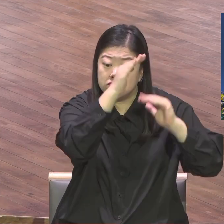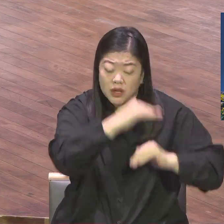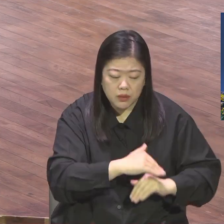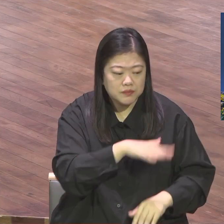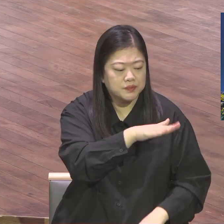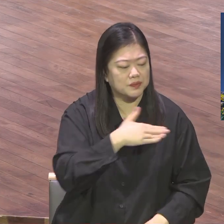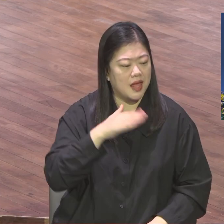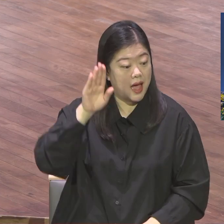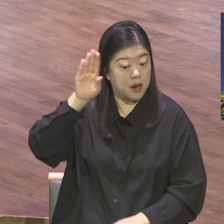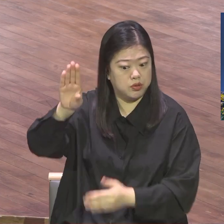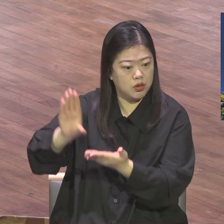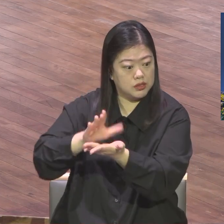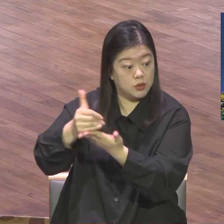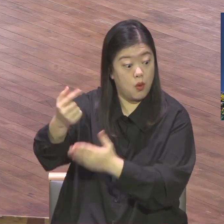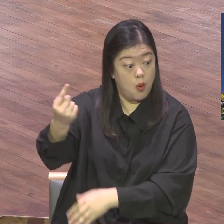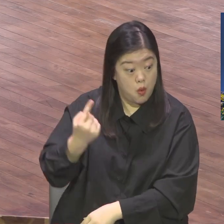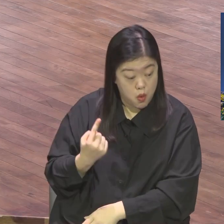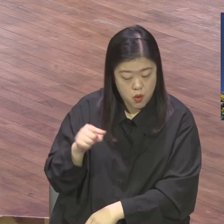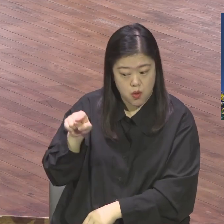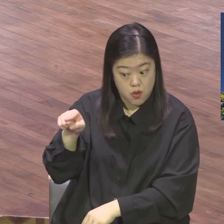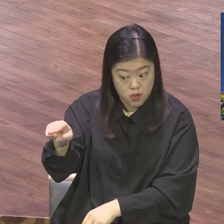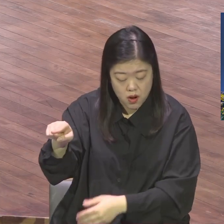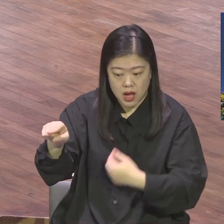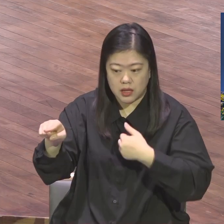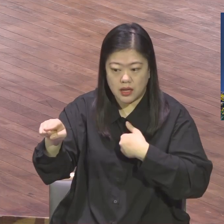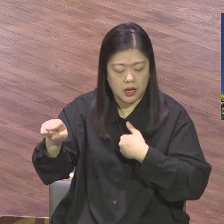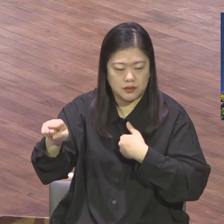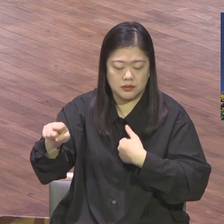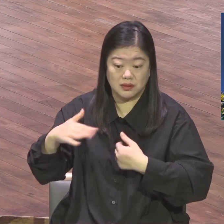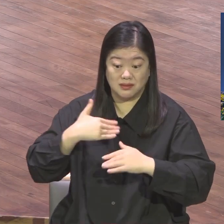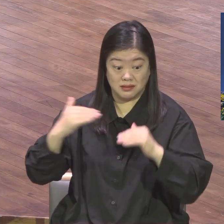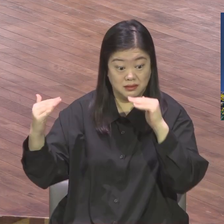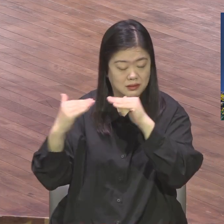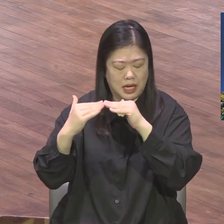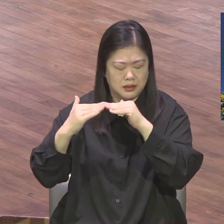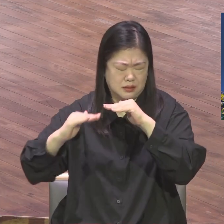그의 신발 끈을 풀 자격도 없다.